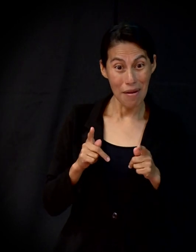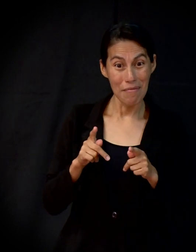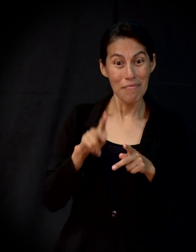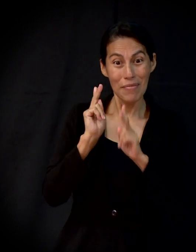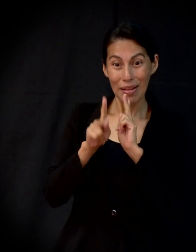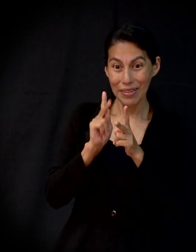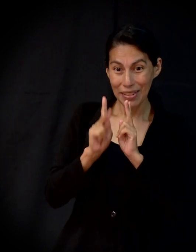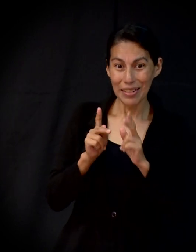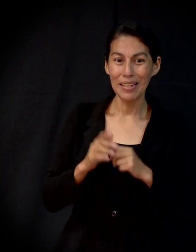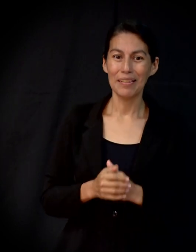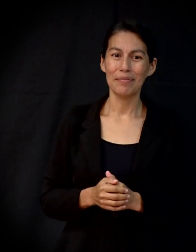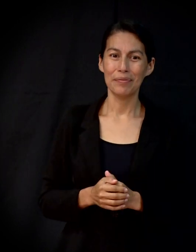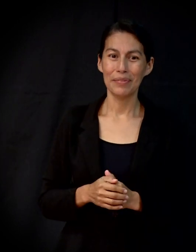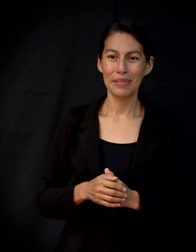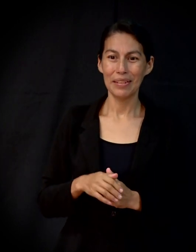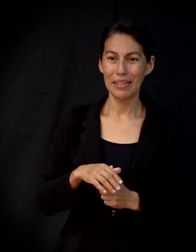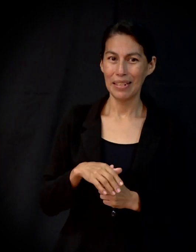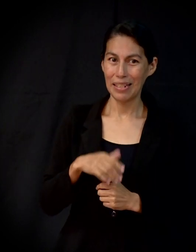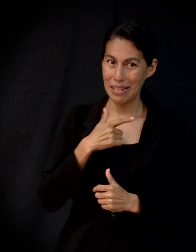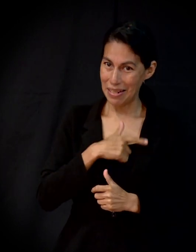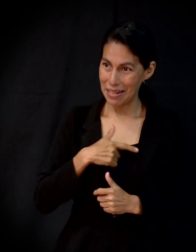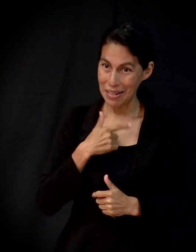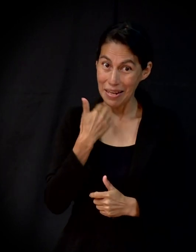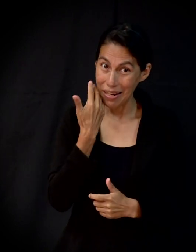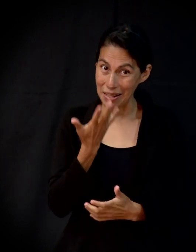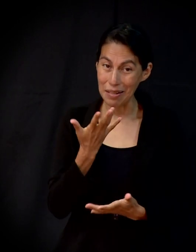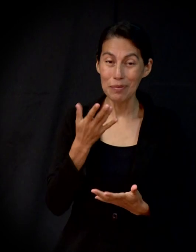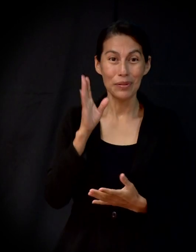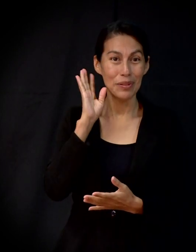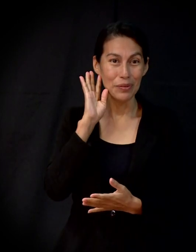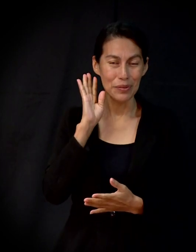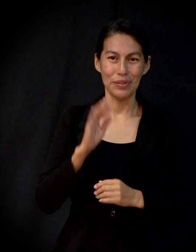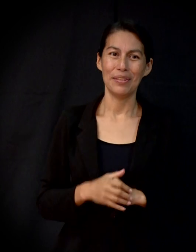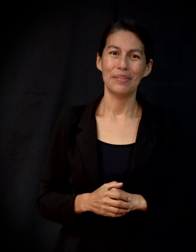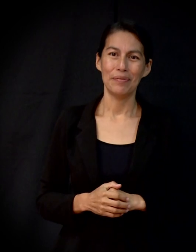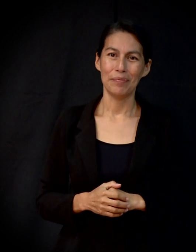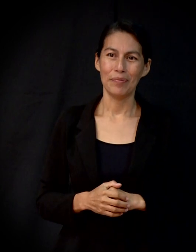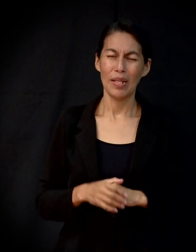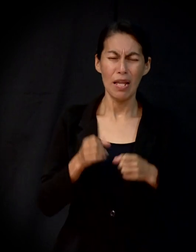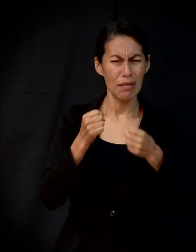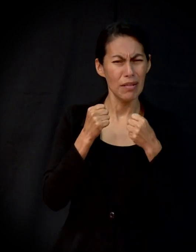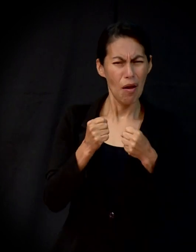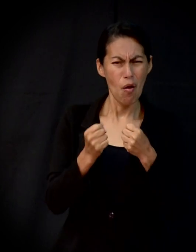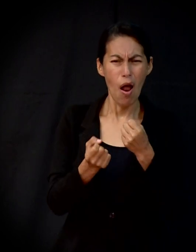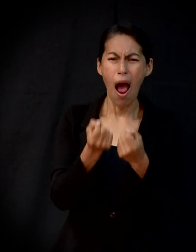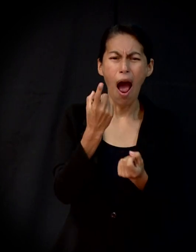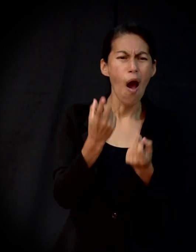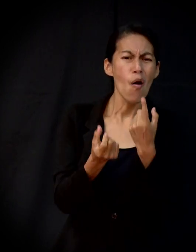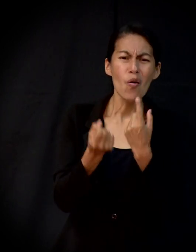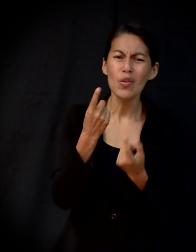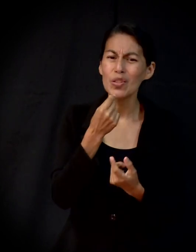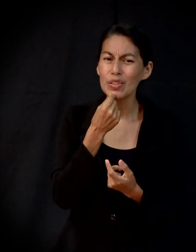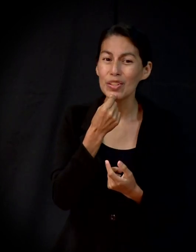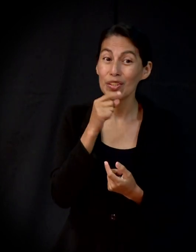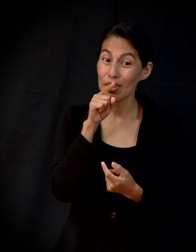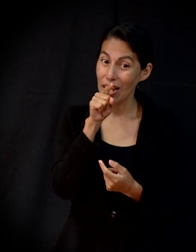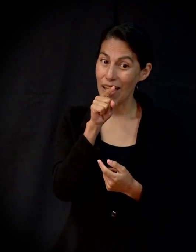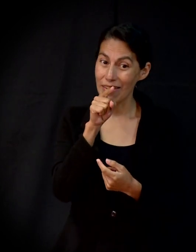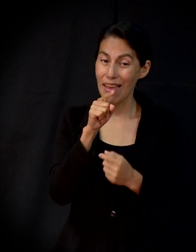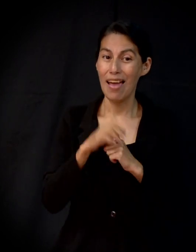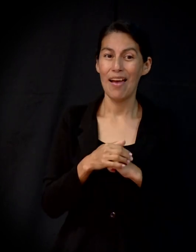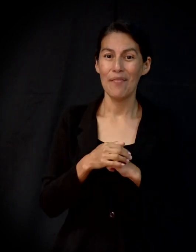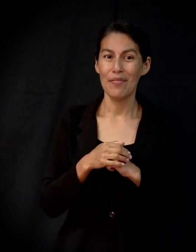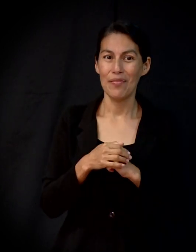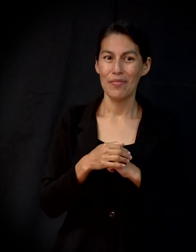Estamos ansiosos de escuchar tus testimonios. Yo estoy seguro que algunos niños allá detrás de